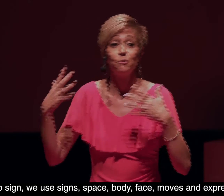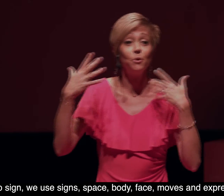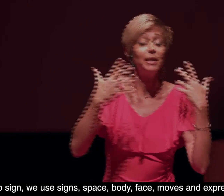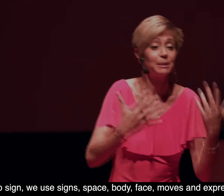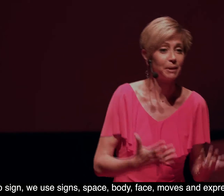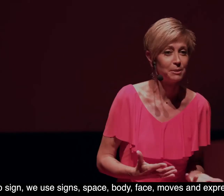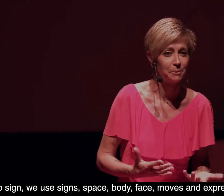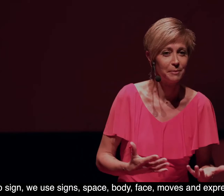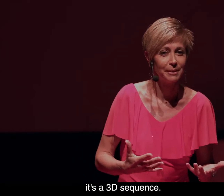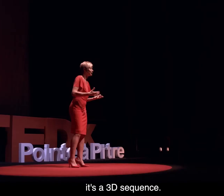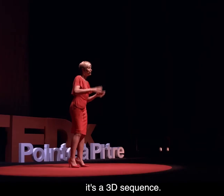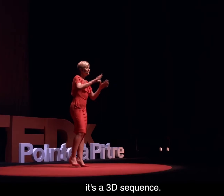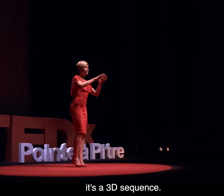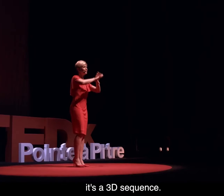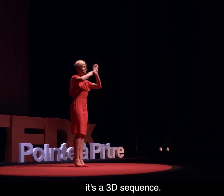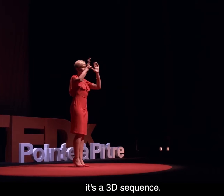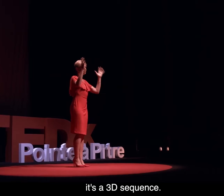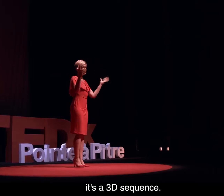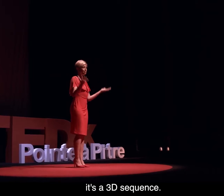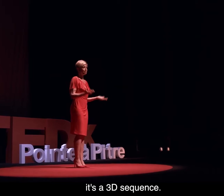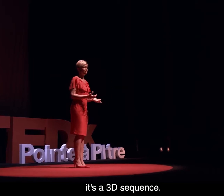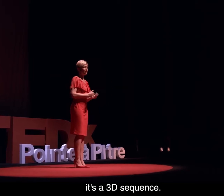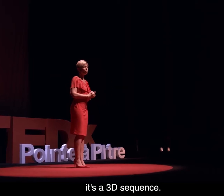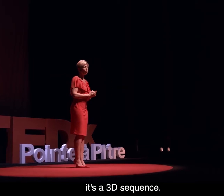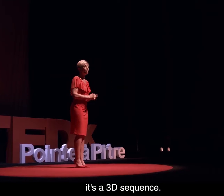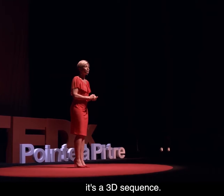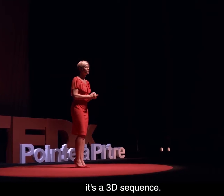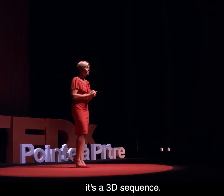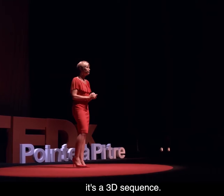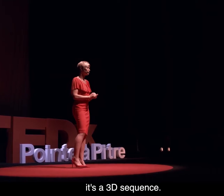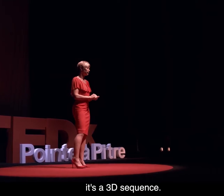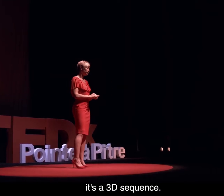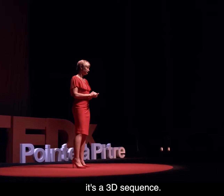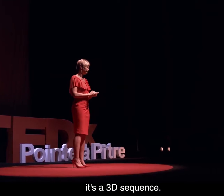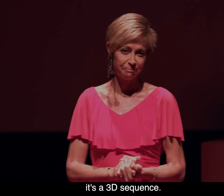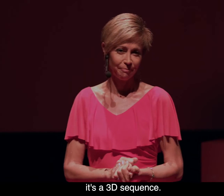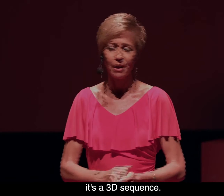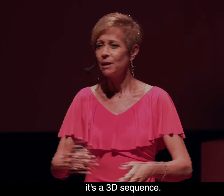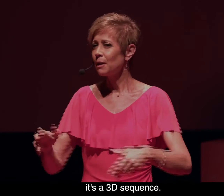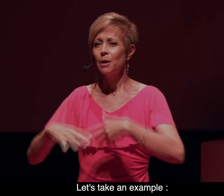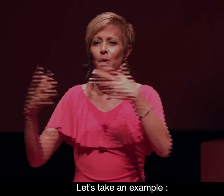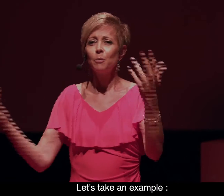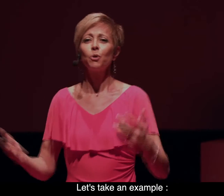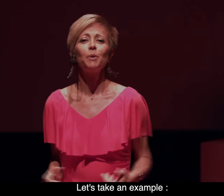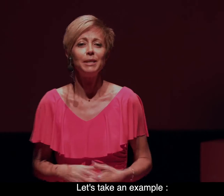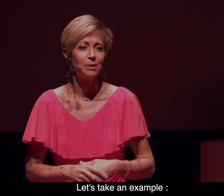de l'expression. C'est un ensemble en 3 dimensions. Prenons un